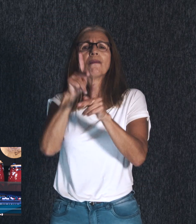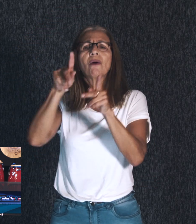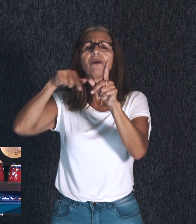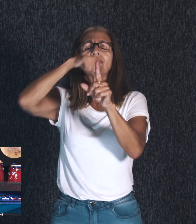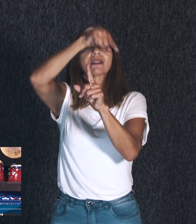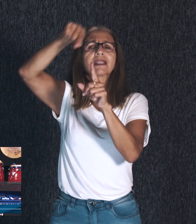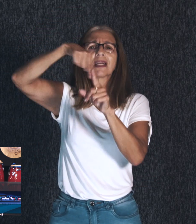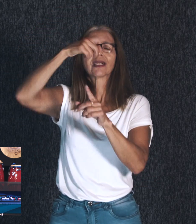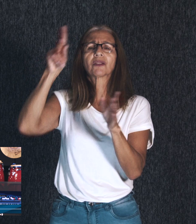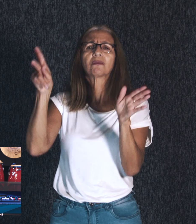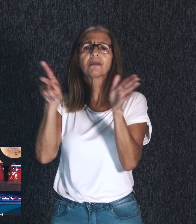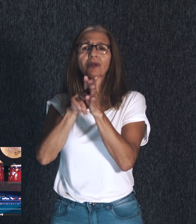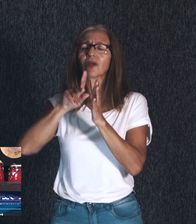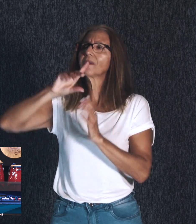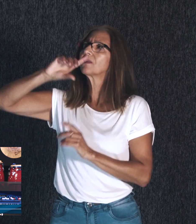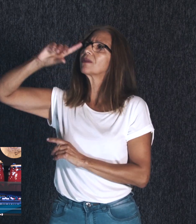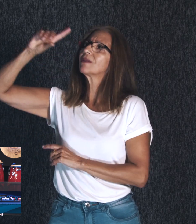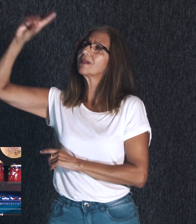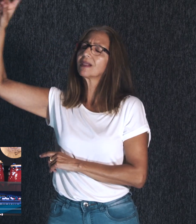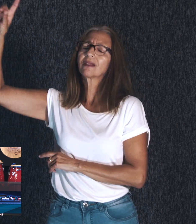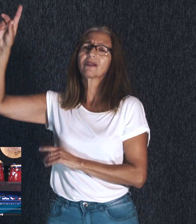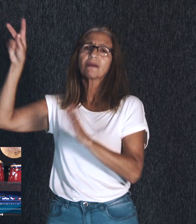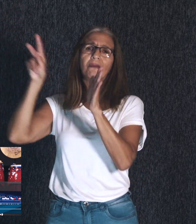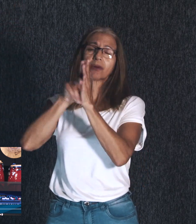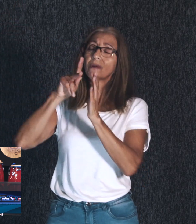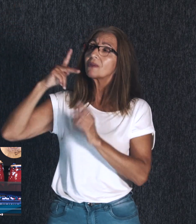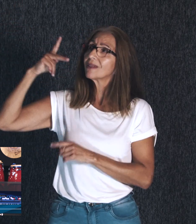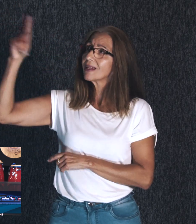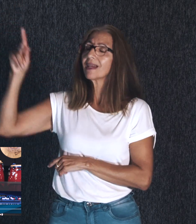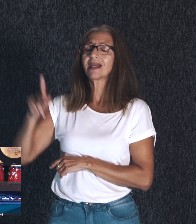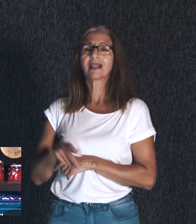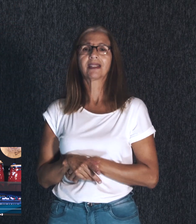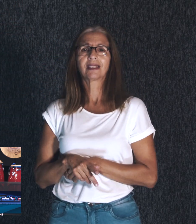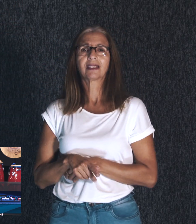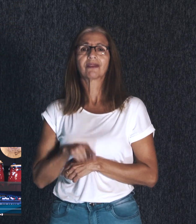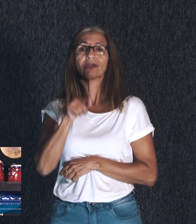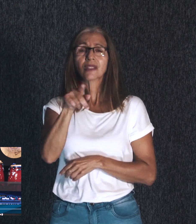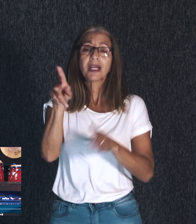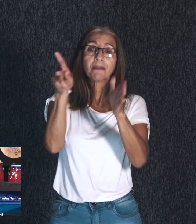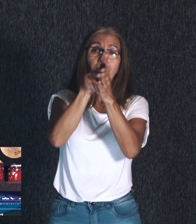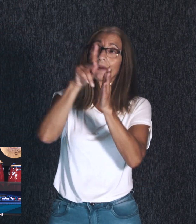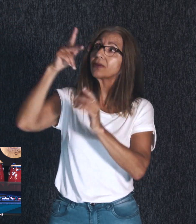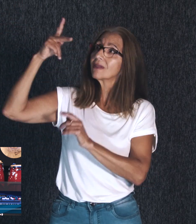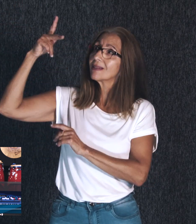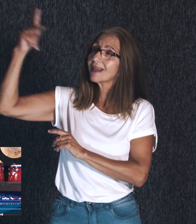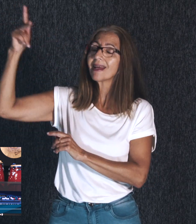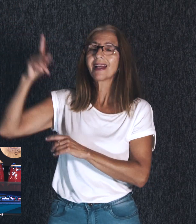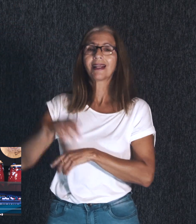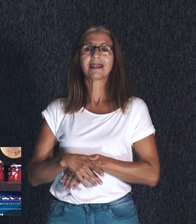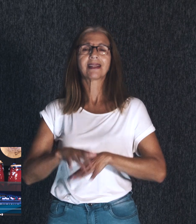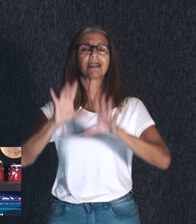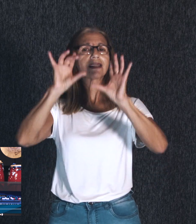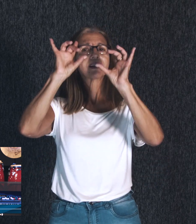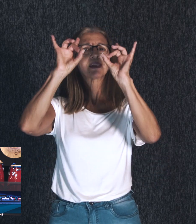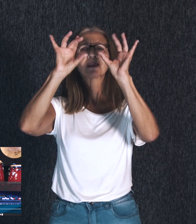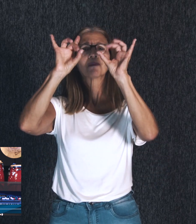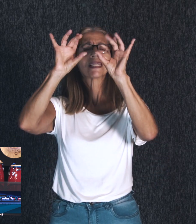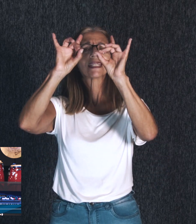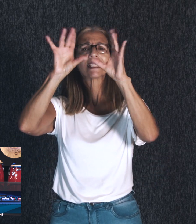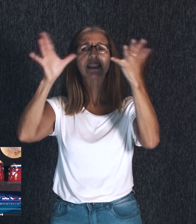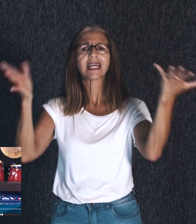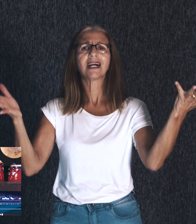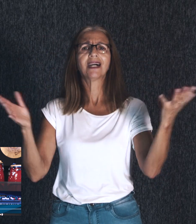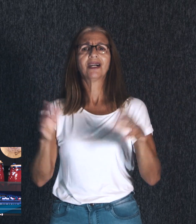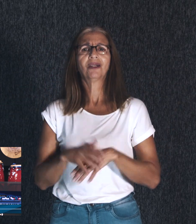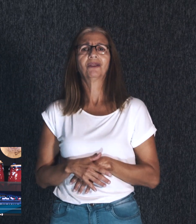que você é propriedade exclusiva de Deus. Você é propriedade preciosa de Deus. Você